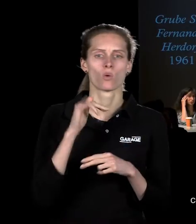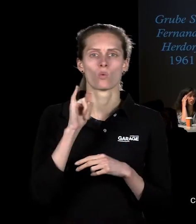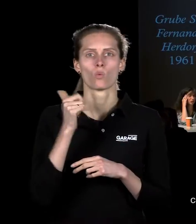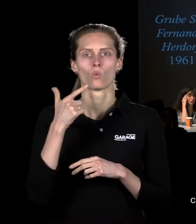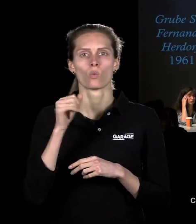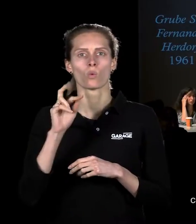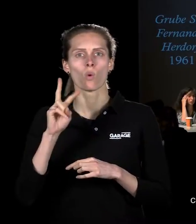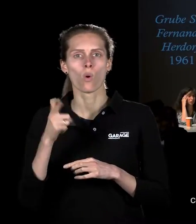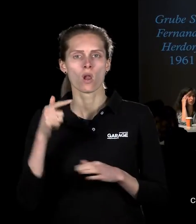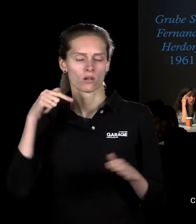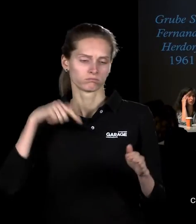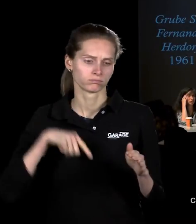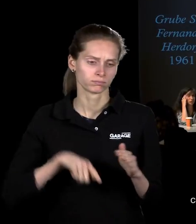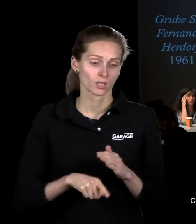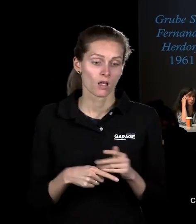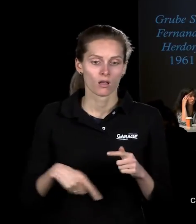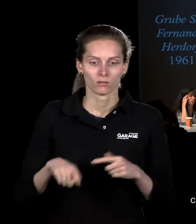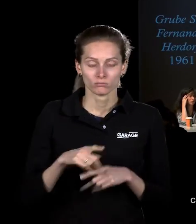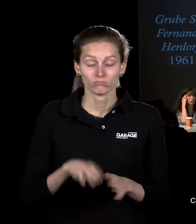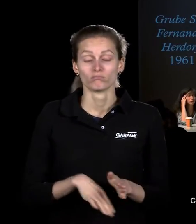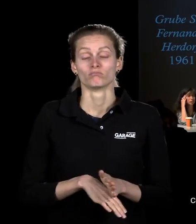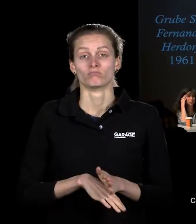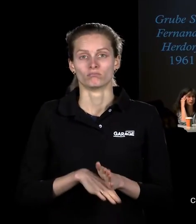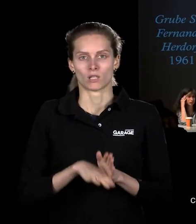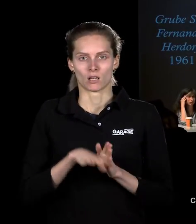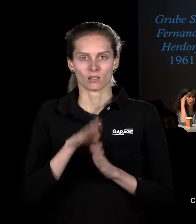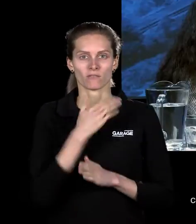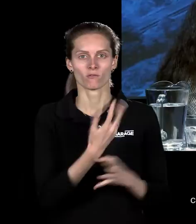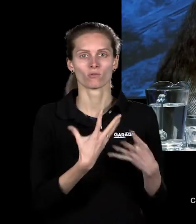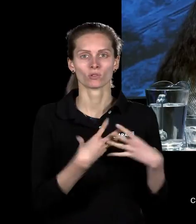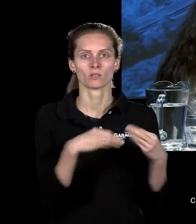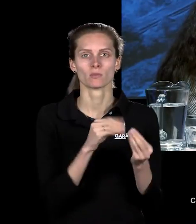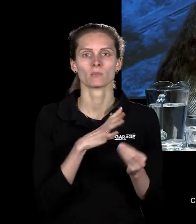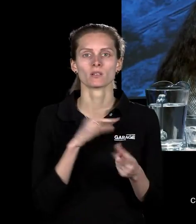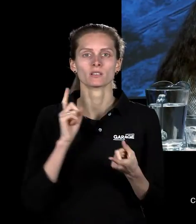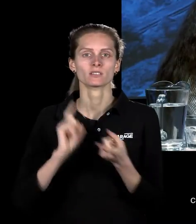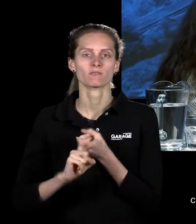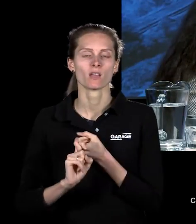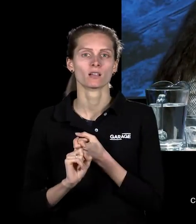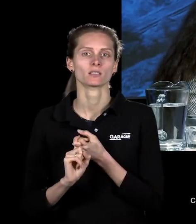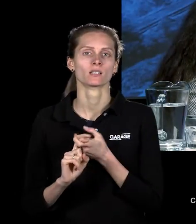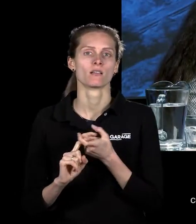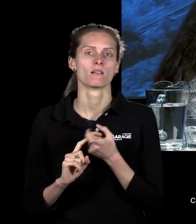собственно, среди всего этого вырос для него. Вся его семья была связана с